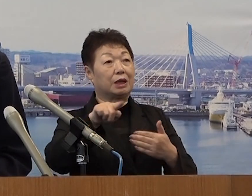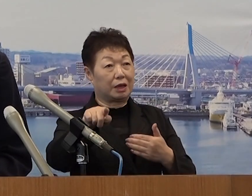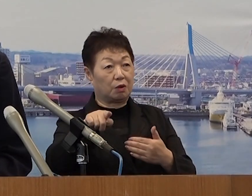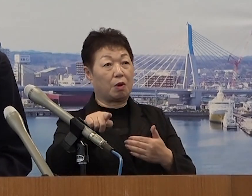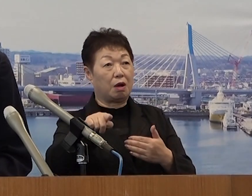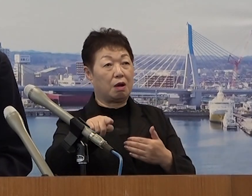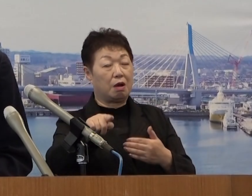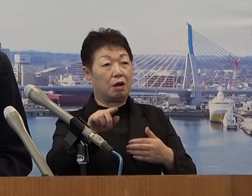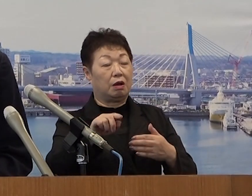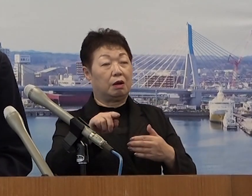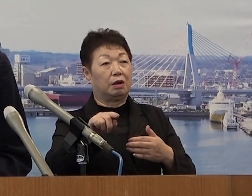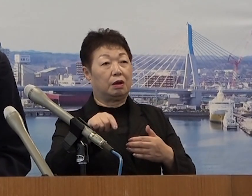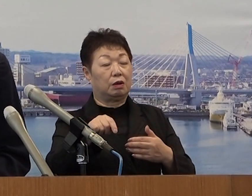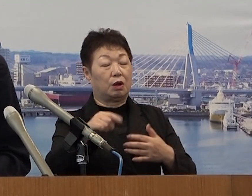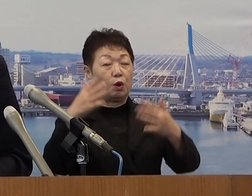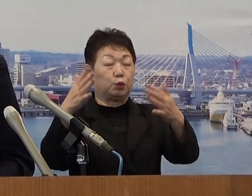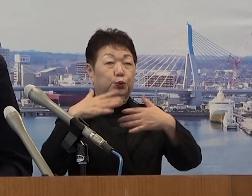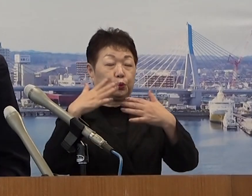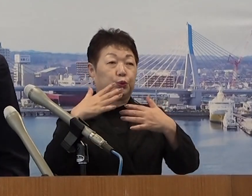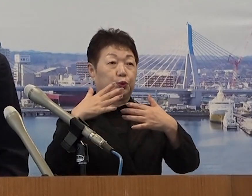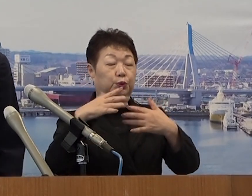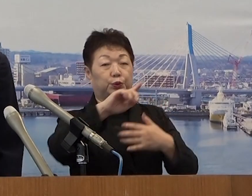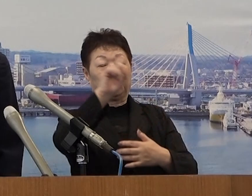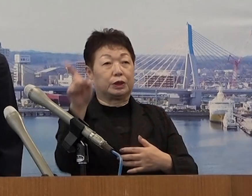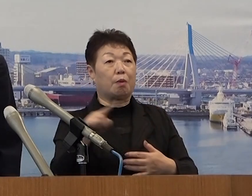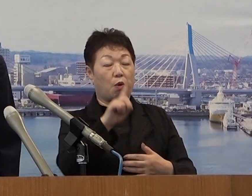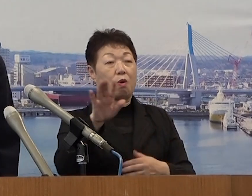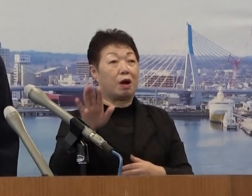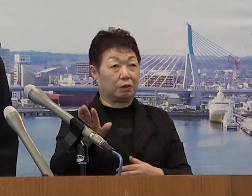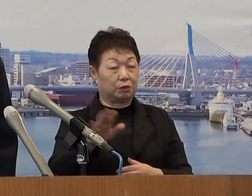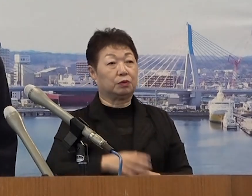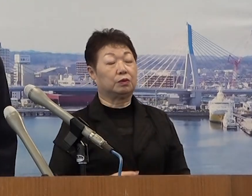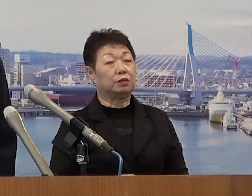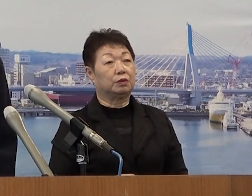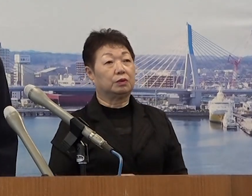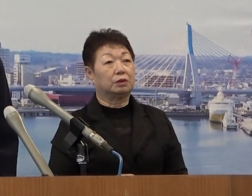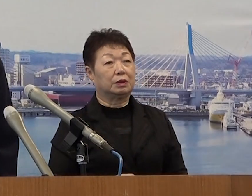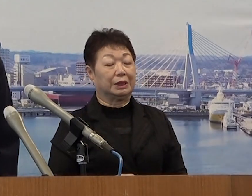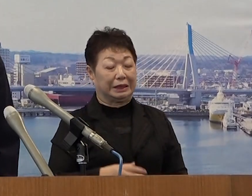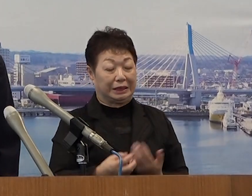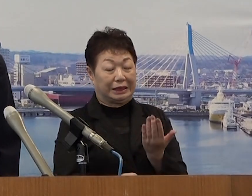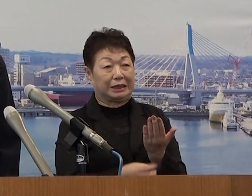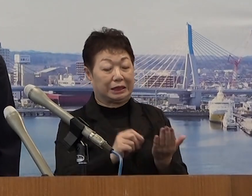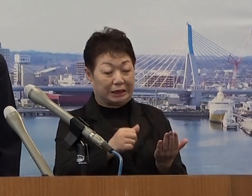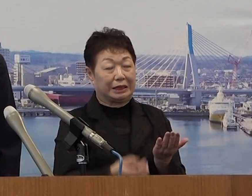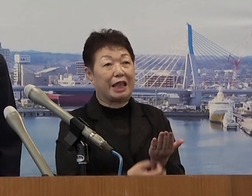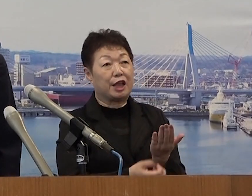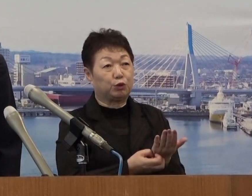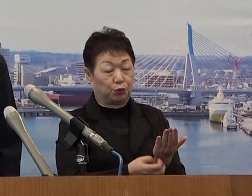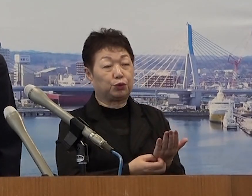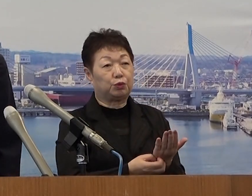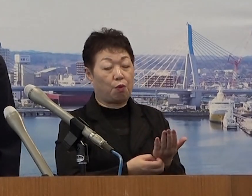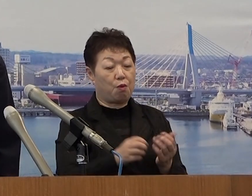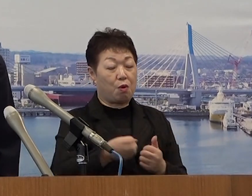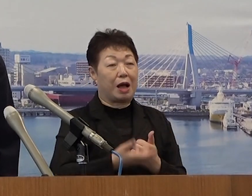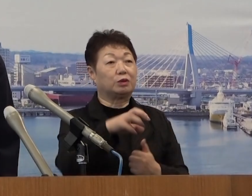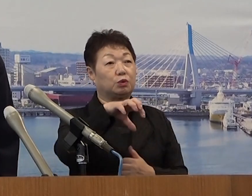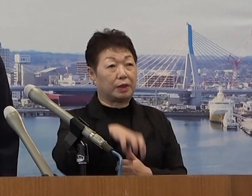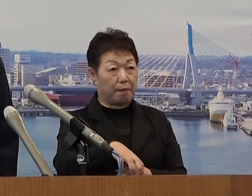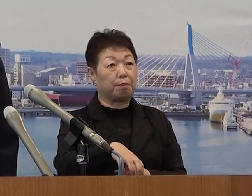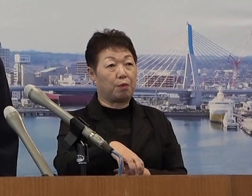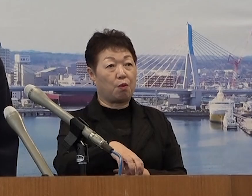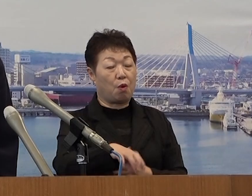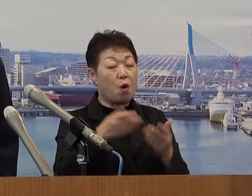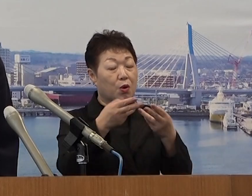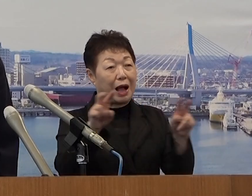すでに稼働している風車もありますし、まあ、あと、まあ、地熱発電についても、まあ、複数の事業者が、まあ、